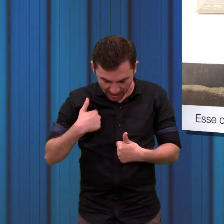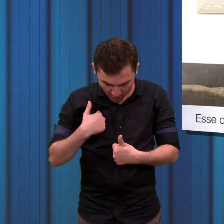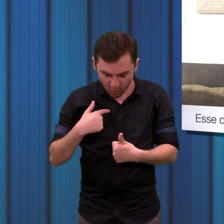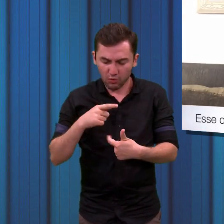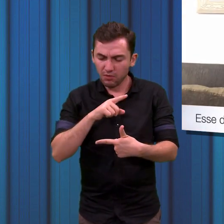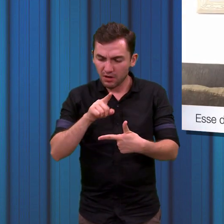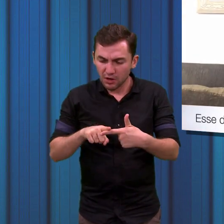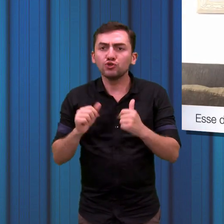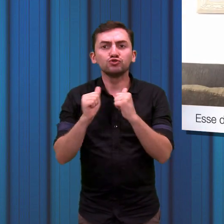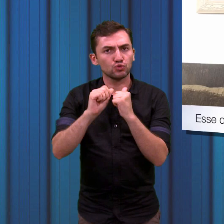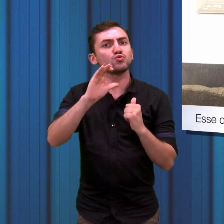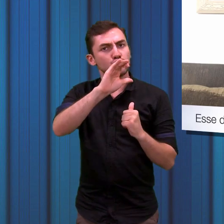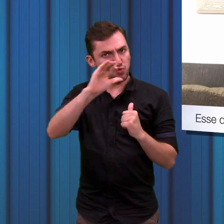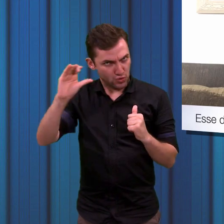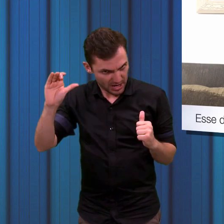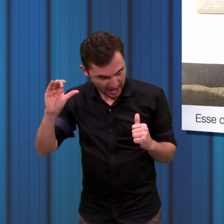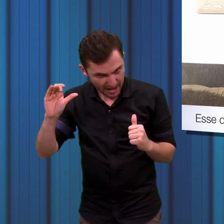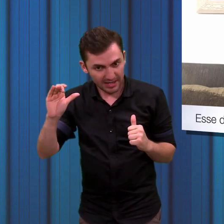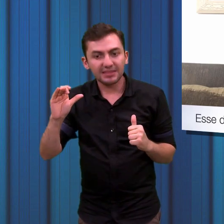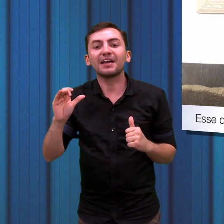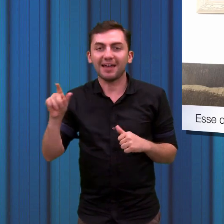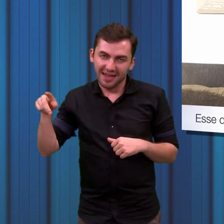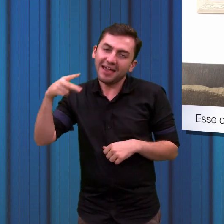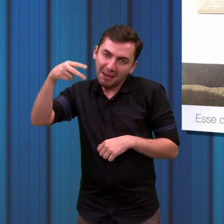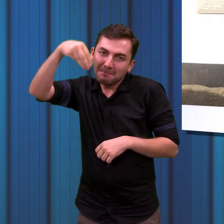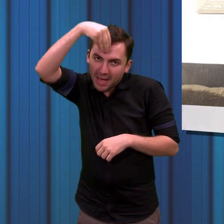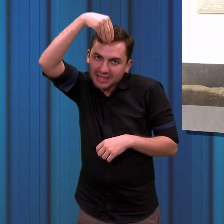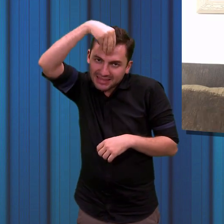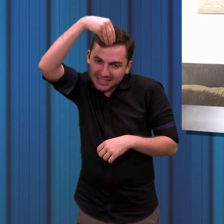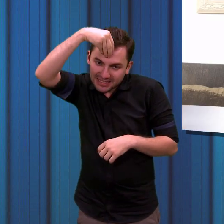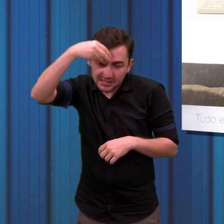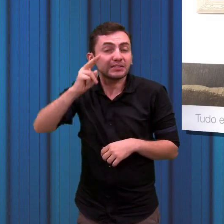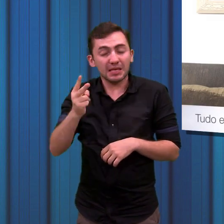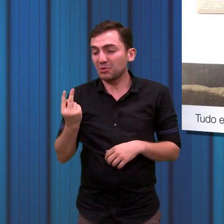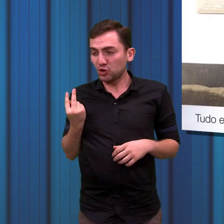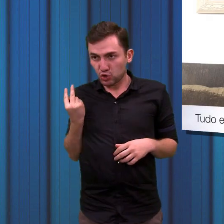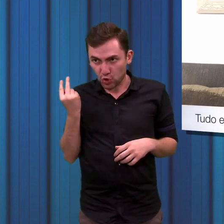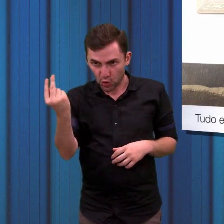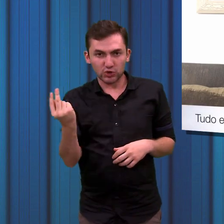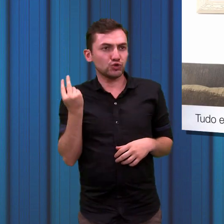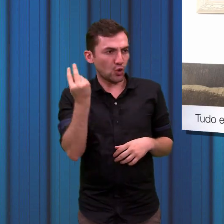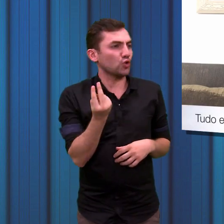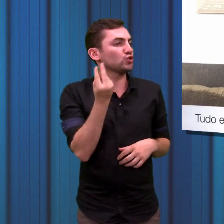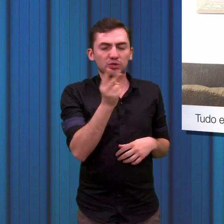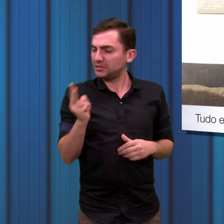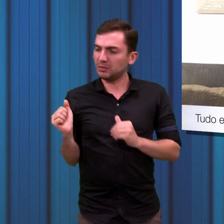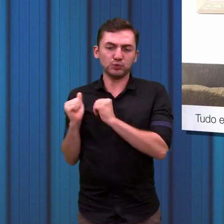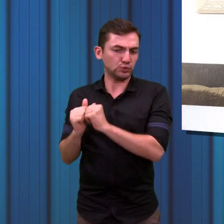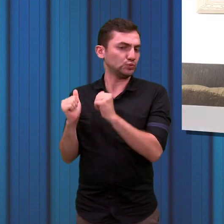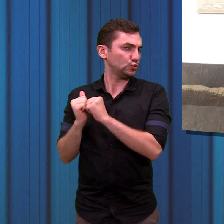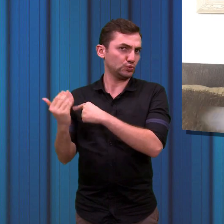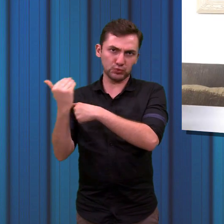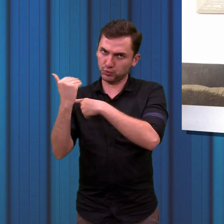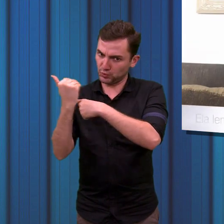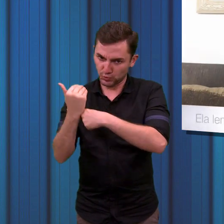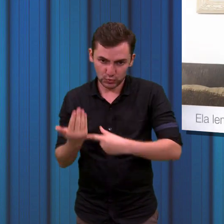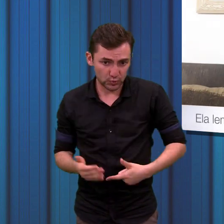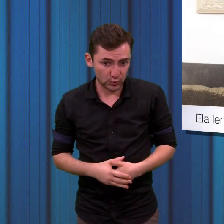dia estava eu e minha cunhada, a madrinha do Gui. Tudo era sempre eu e ela sempre estava junto